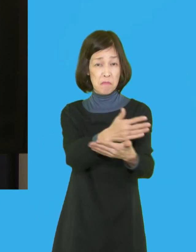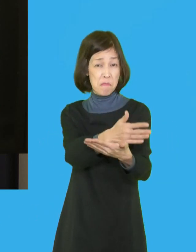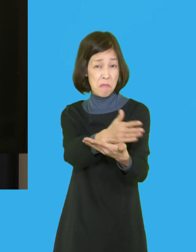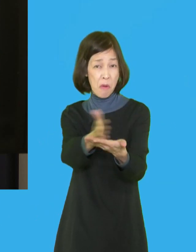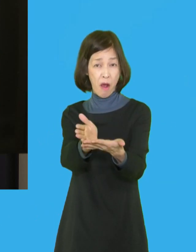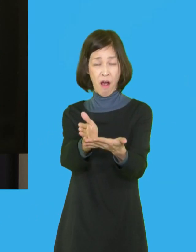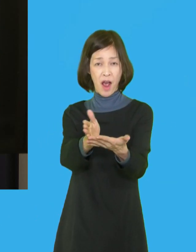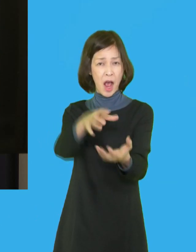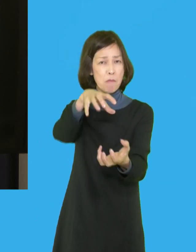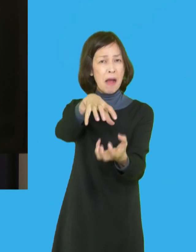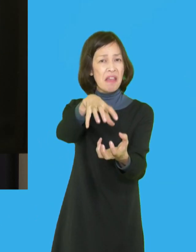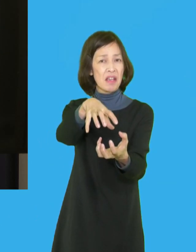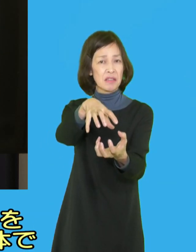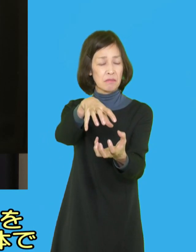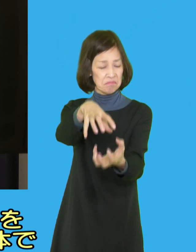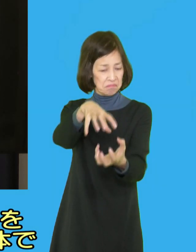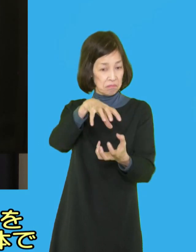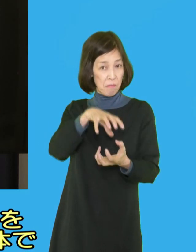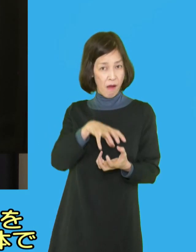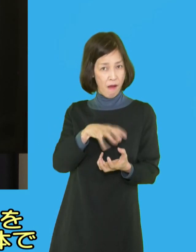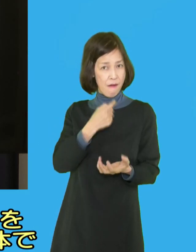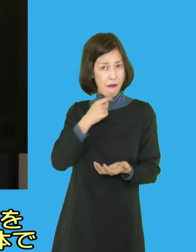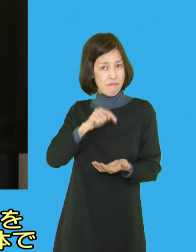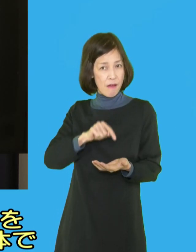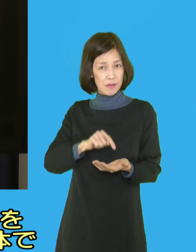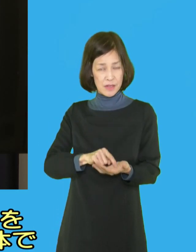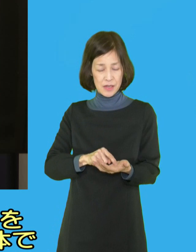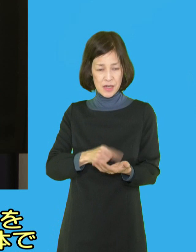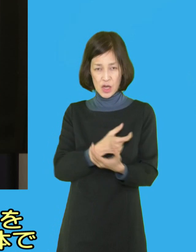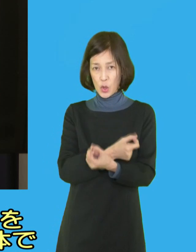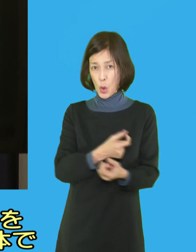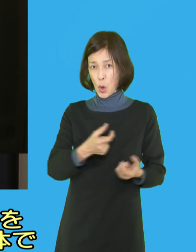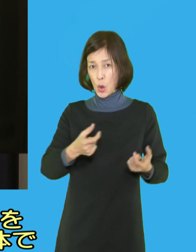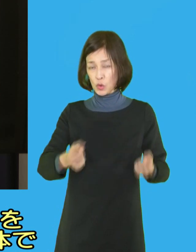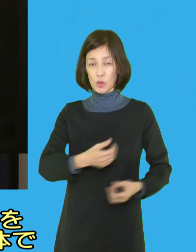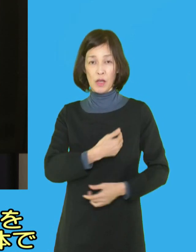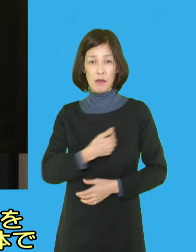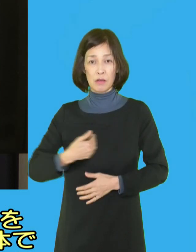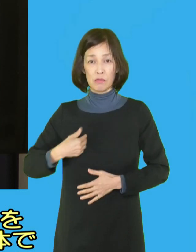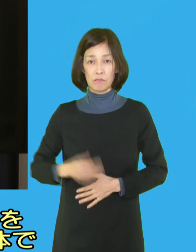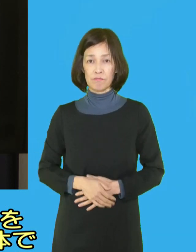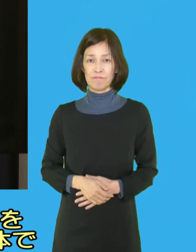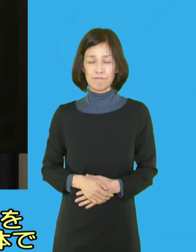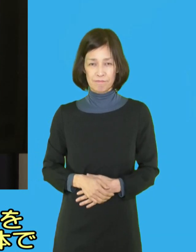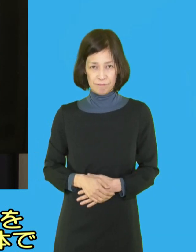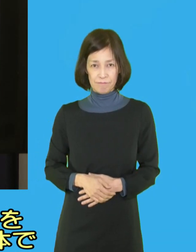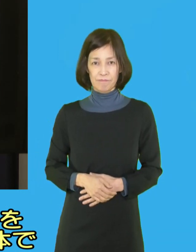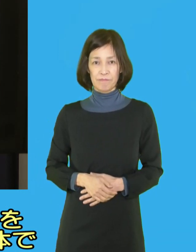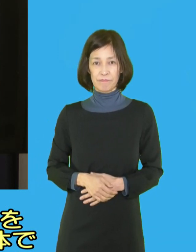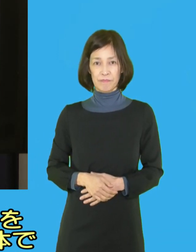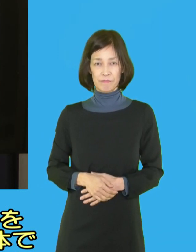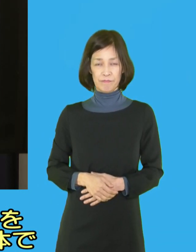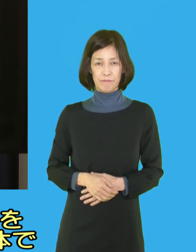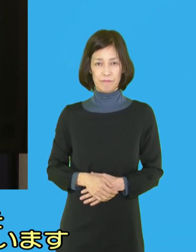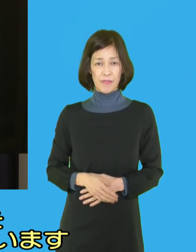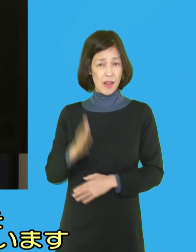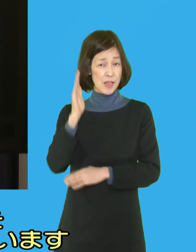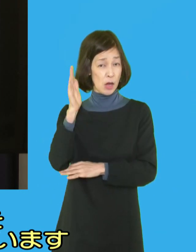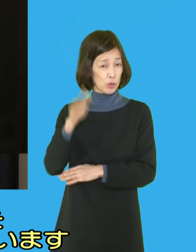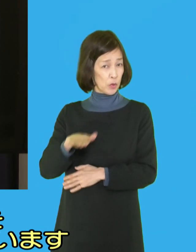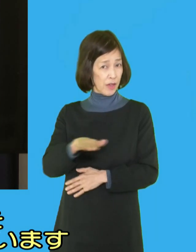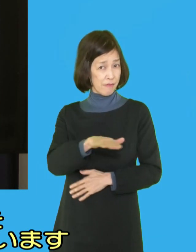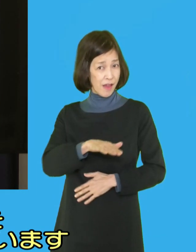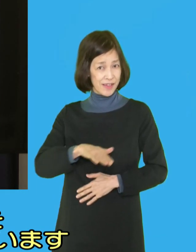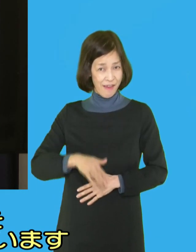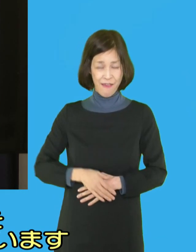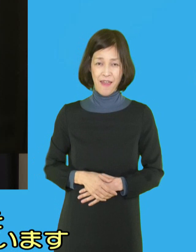事のやり方をよりシンプルに共通化をしていくということを行いながらですね、これをぜひ堺市全体で ICT